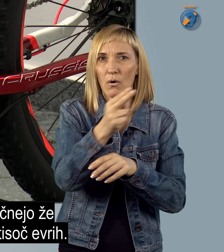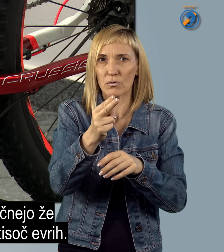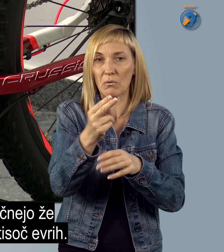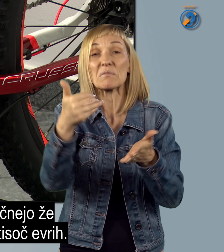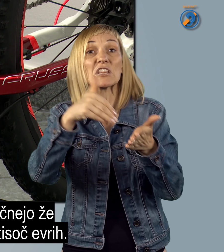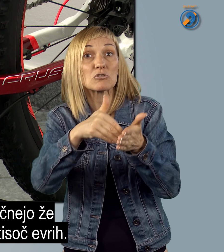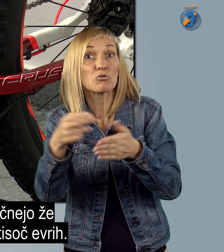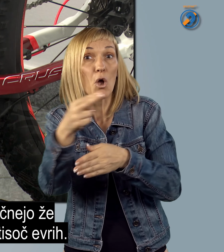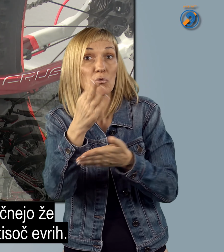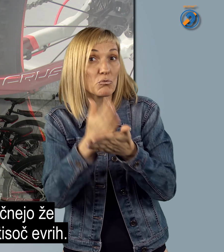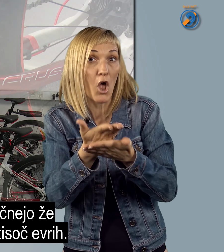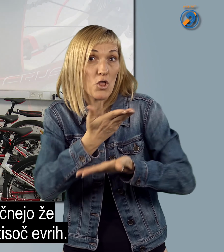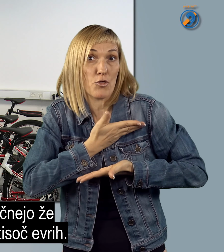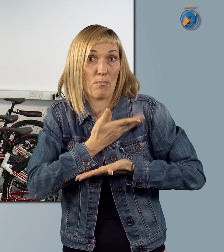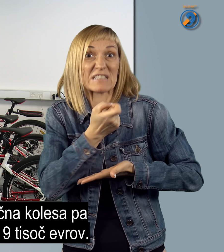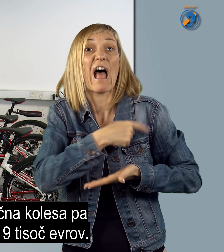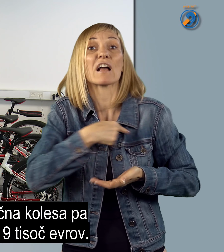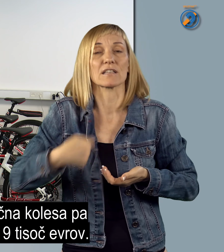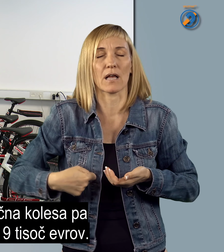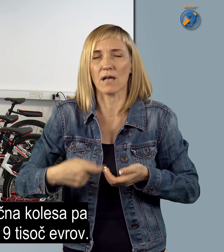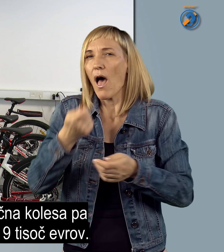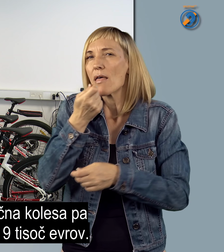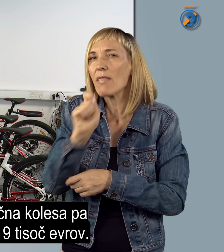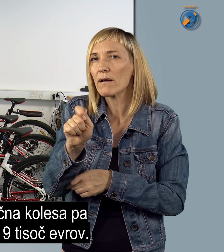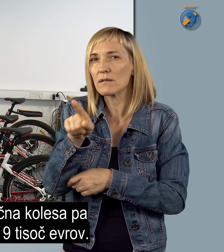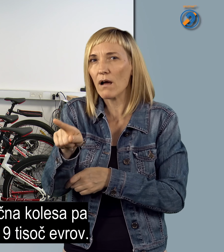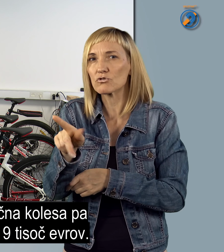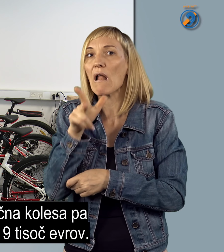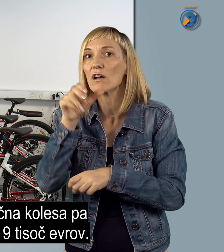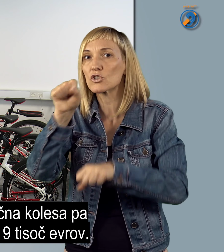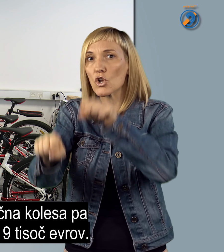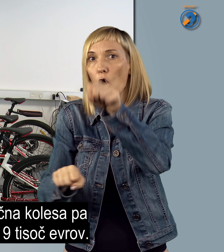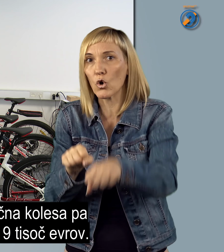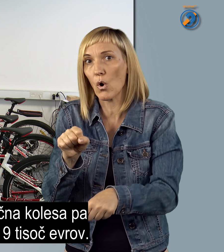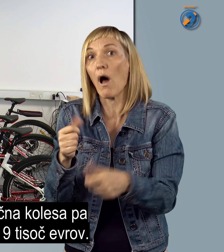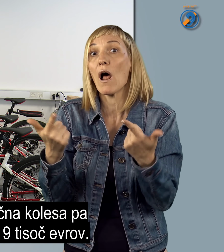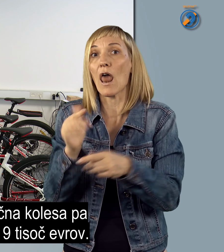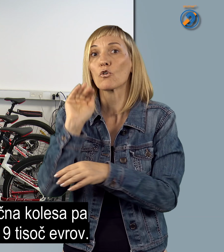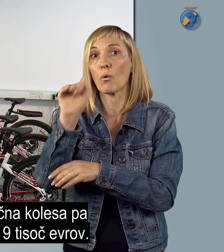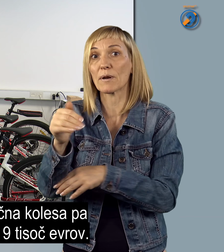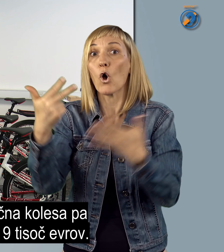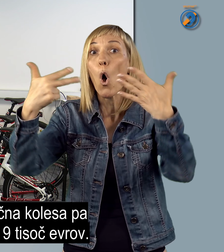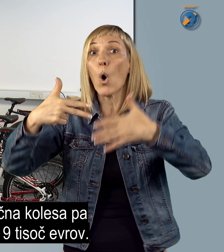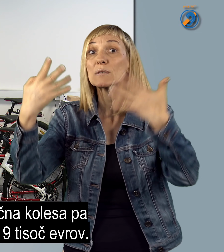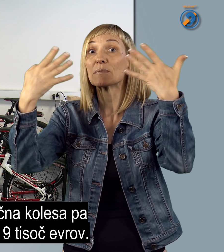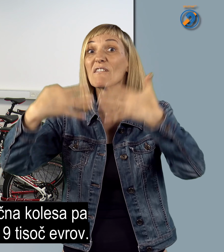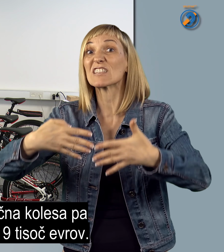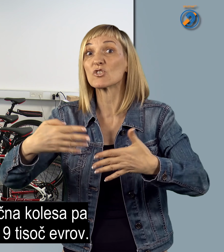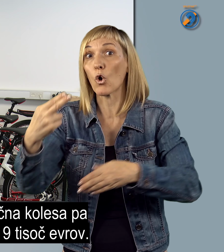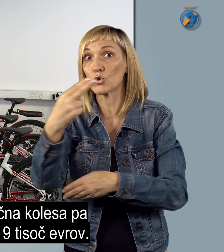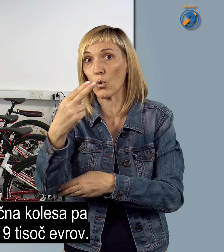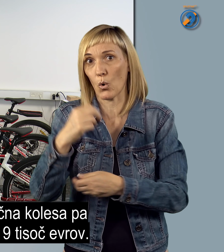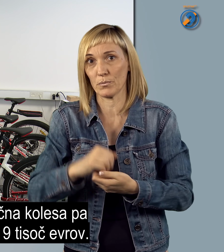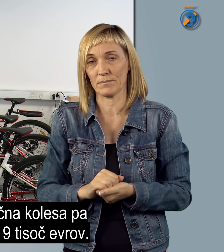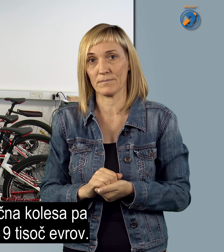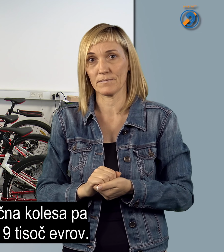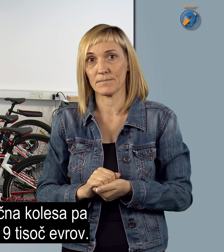900, 1000 evrih, medtem ko najdražja električna kolesa presegajo tudi 8-9 tisoč evrov.